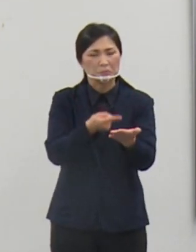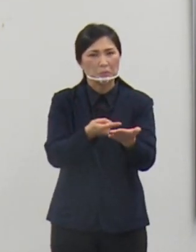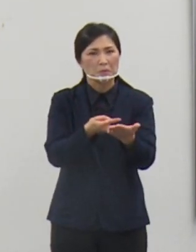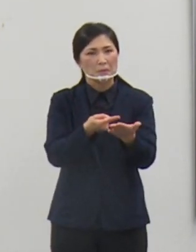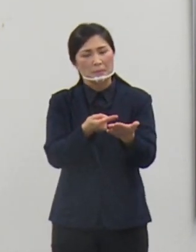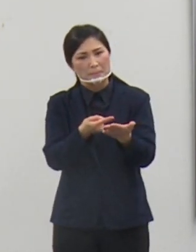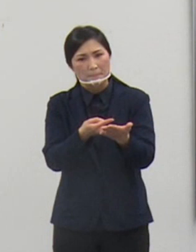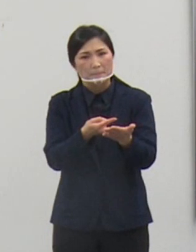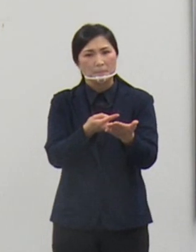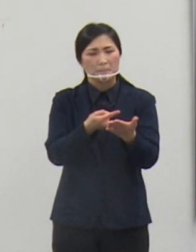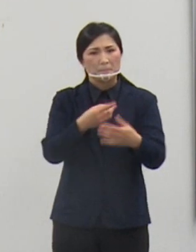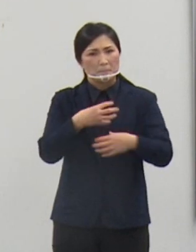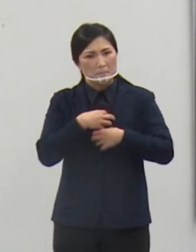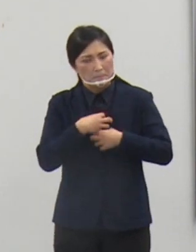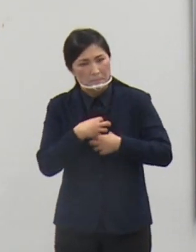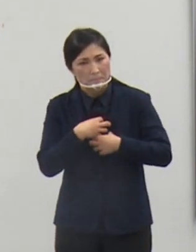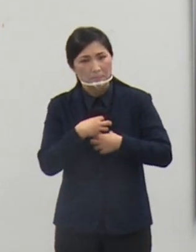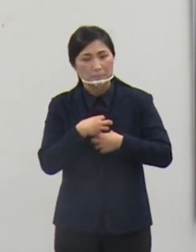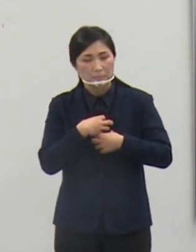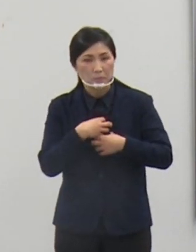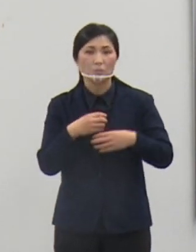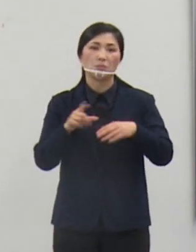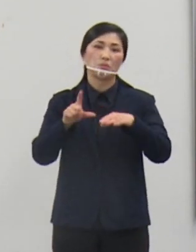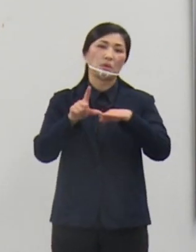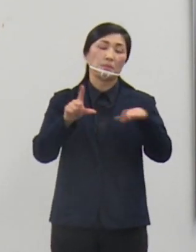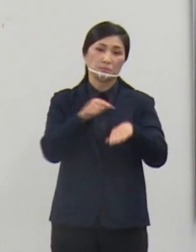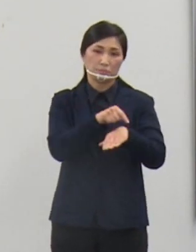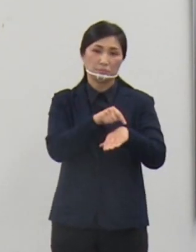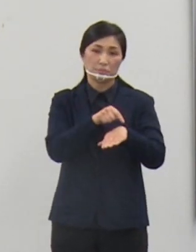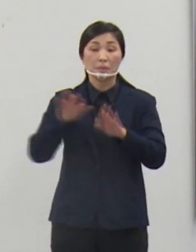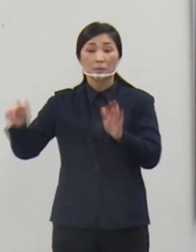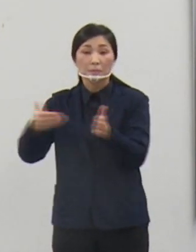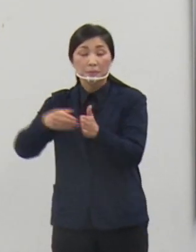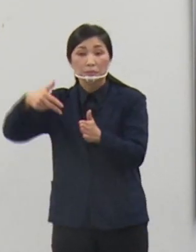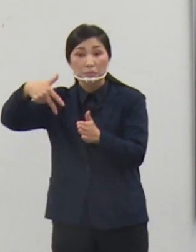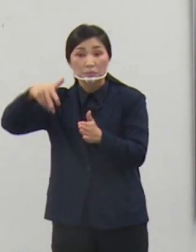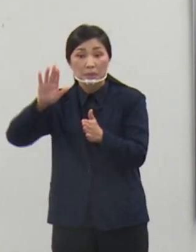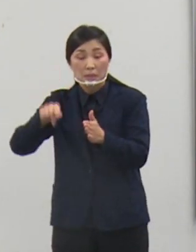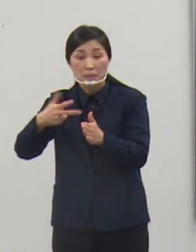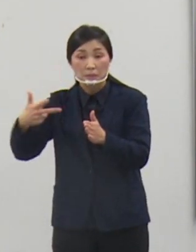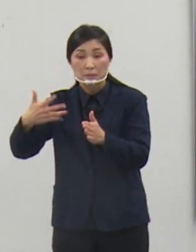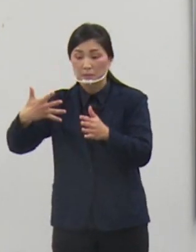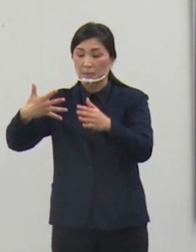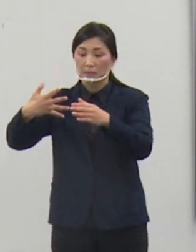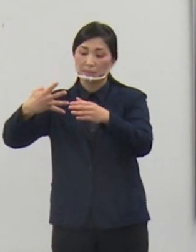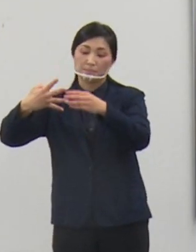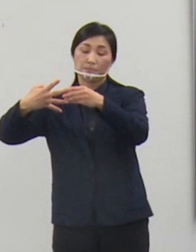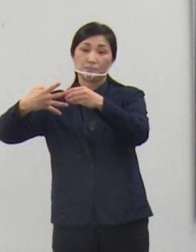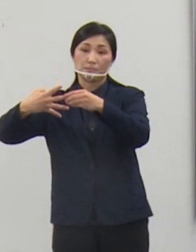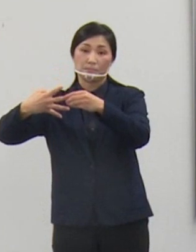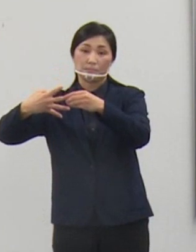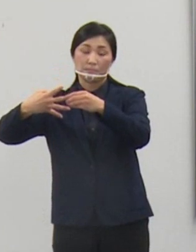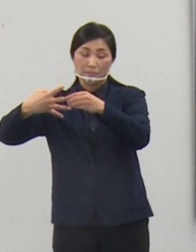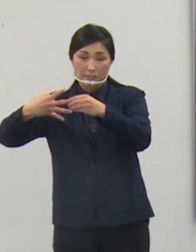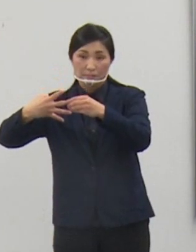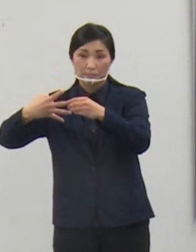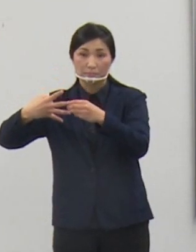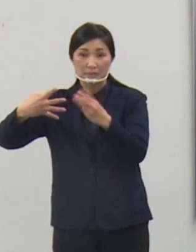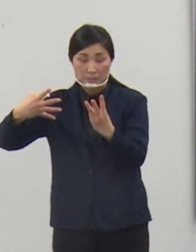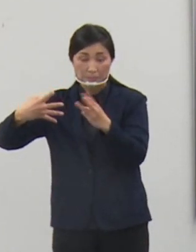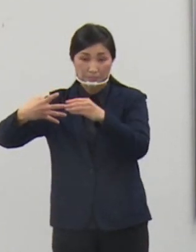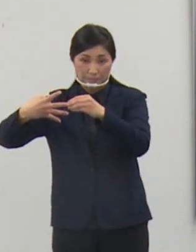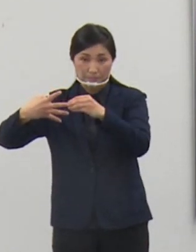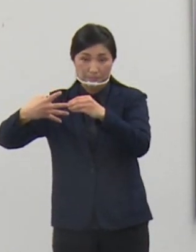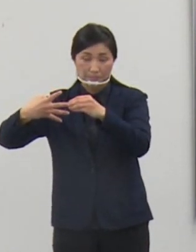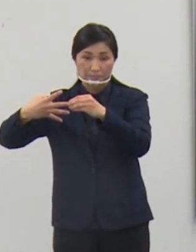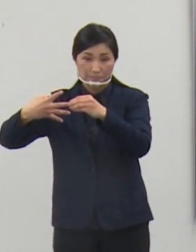戒すべきレベルということで、従来のステージで言いますとステージ3相当ということになります。